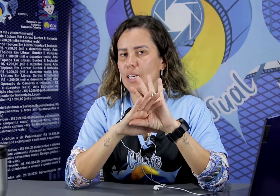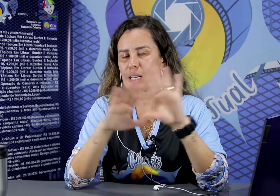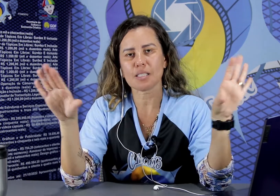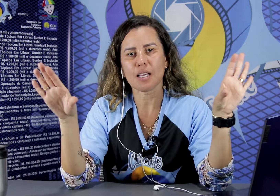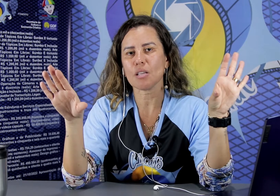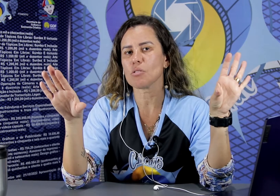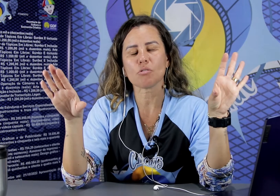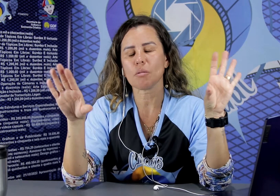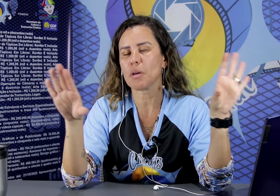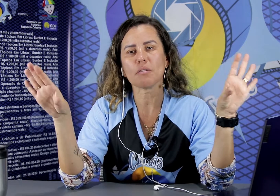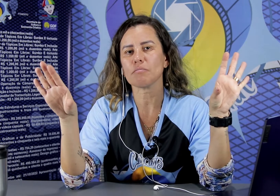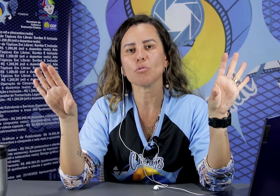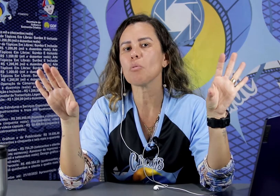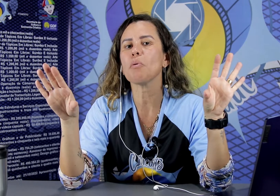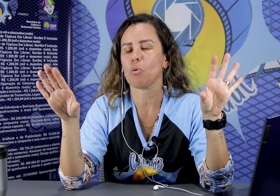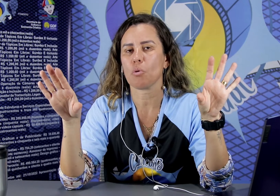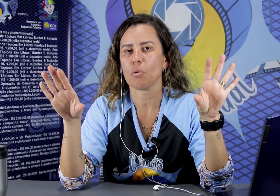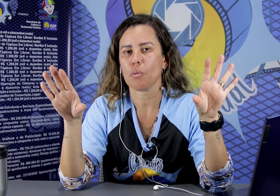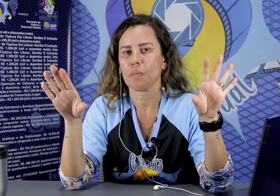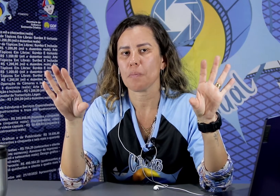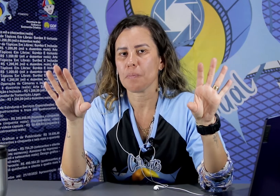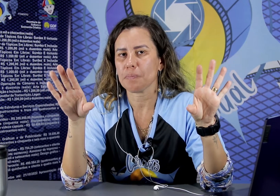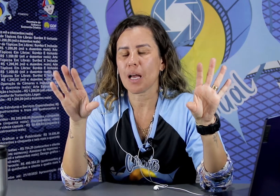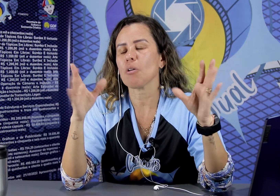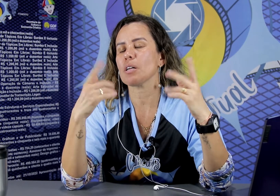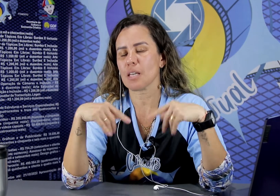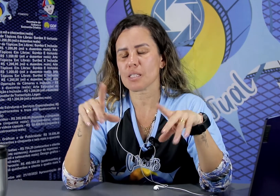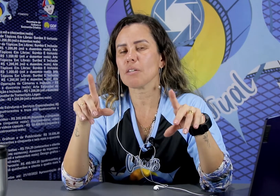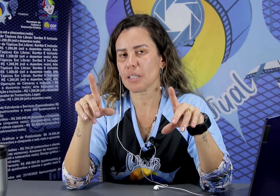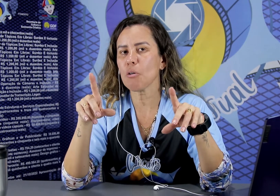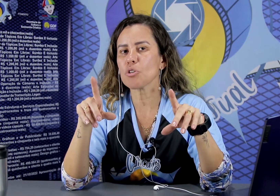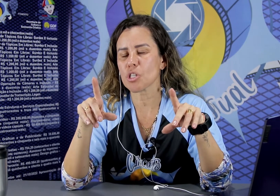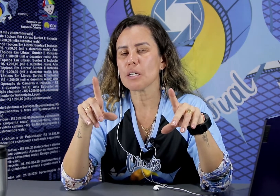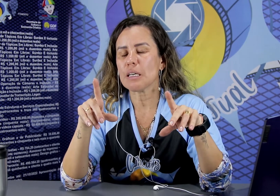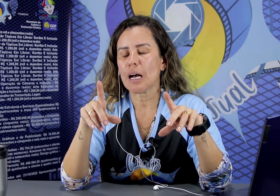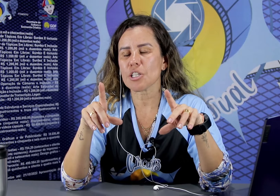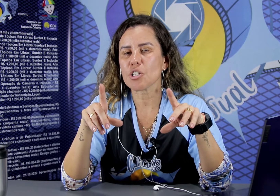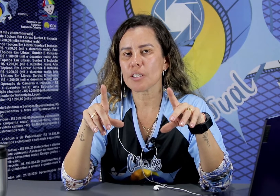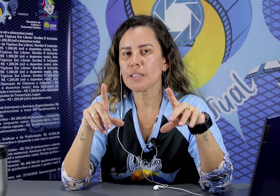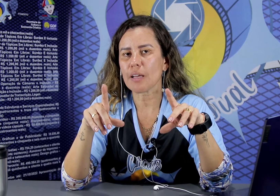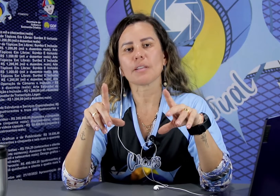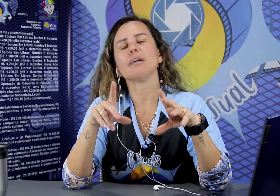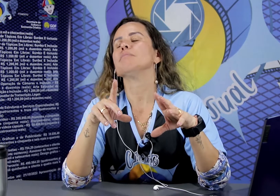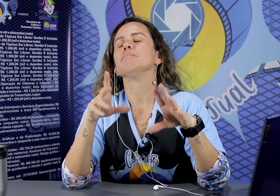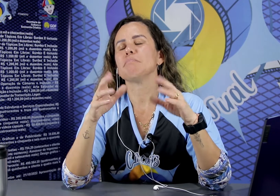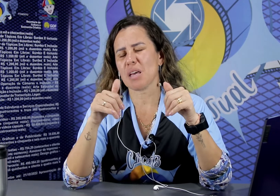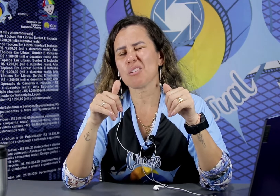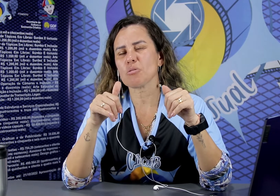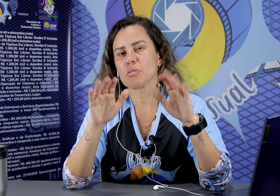Graças a Deus que isso também durou pouco. A oralização até hoje a gente ainda tem, tá? Menos, mas